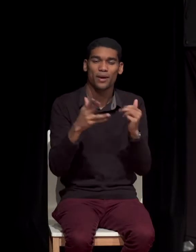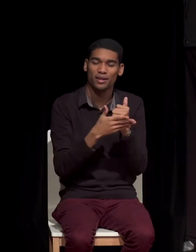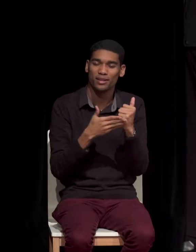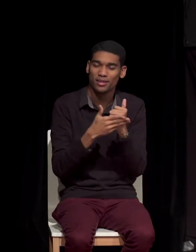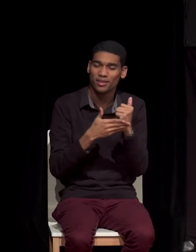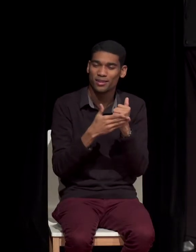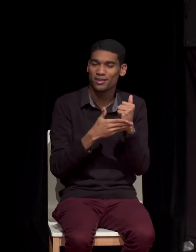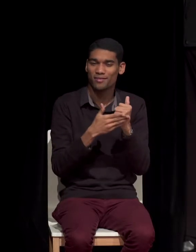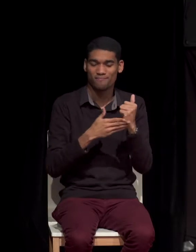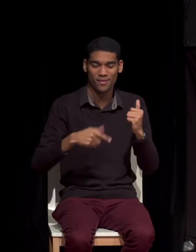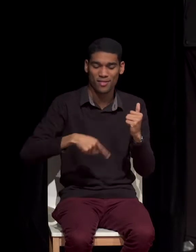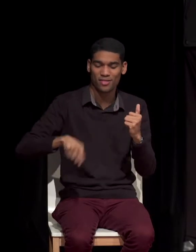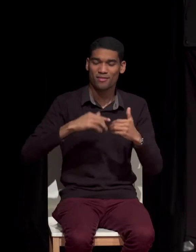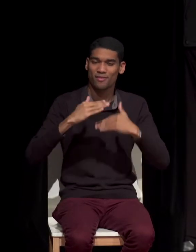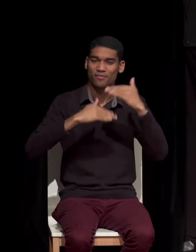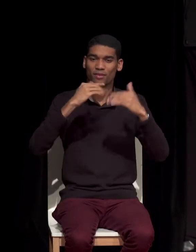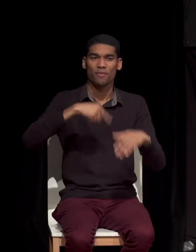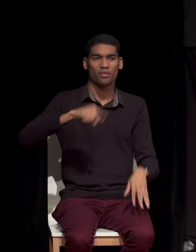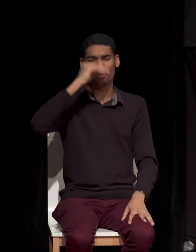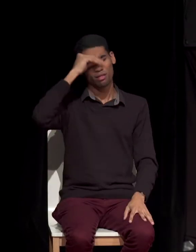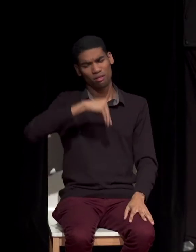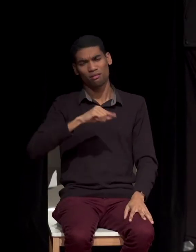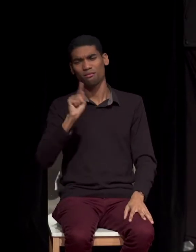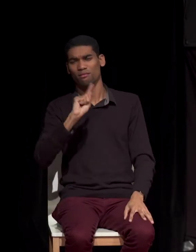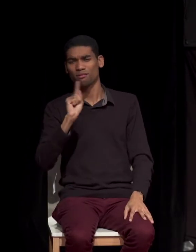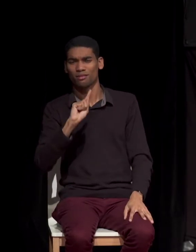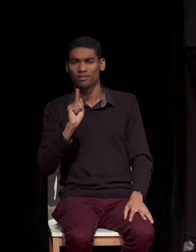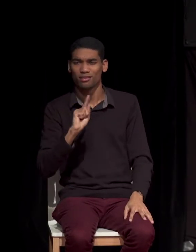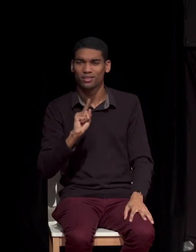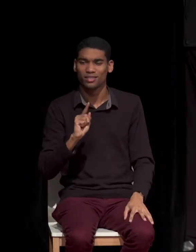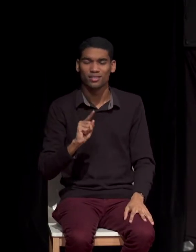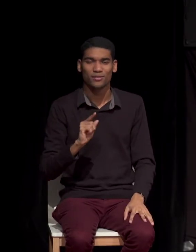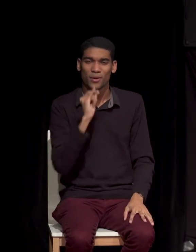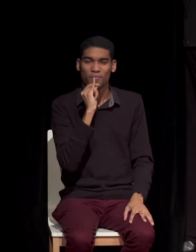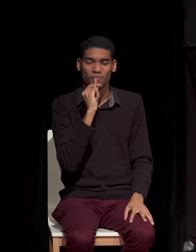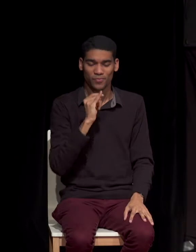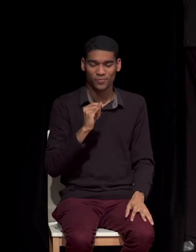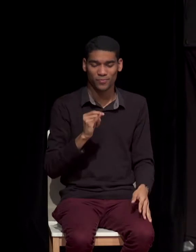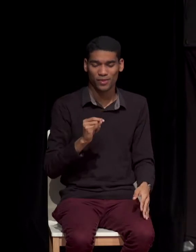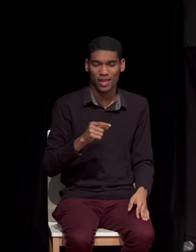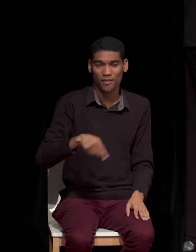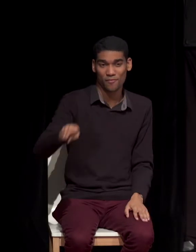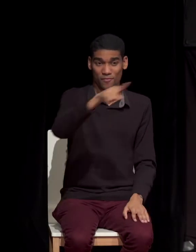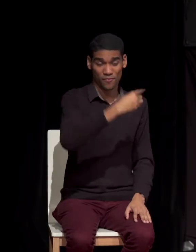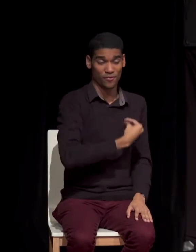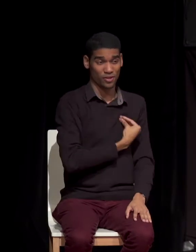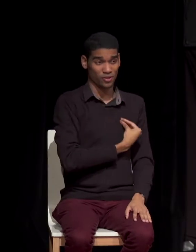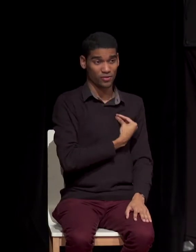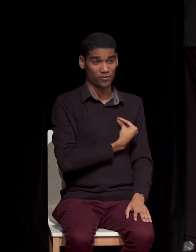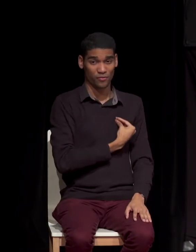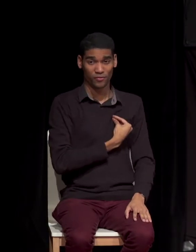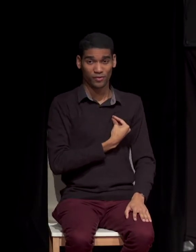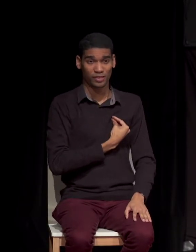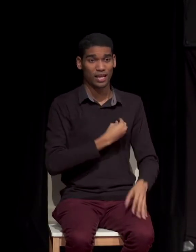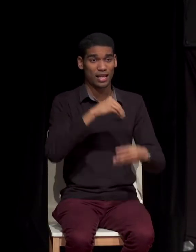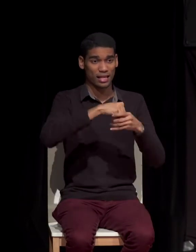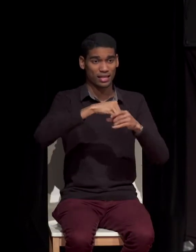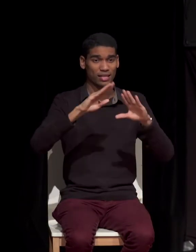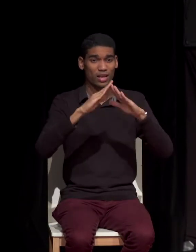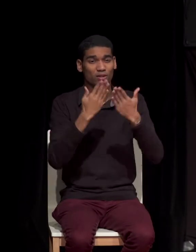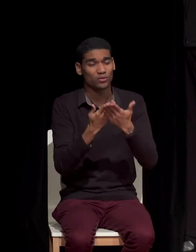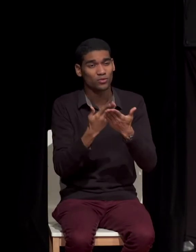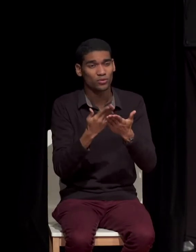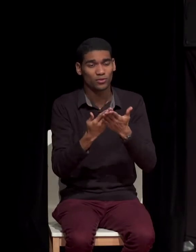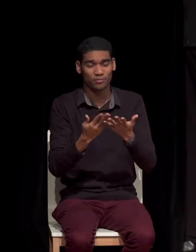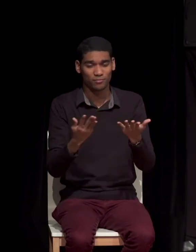se desenvolvendo sem se desanimar, entrar nessa realidade que é a realidade de vocês, que é uma realidade escolar, e